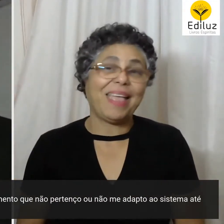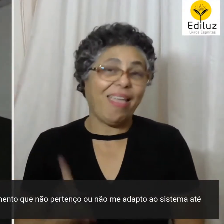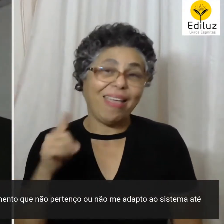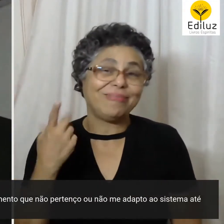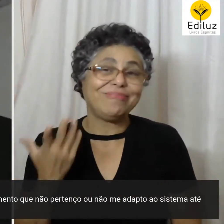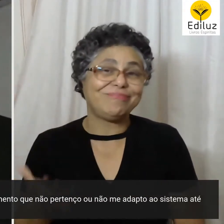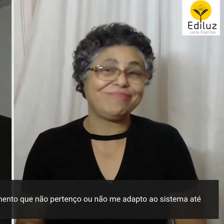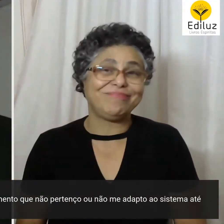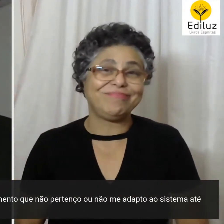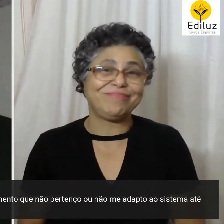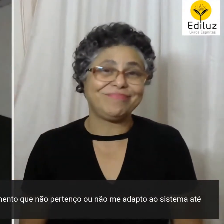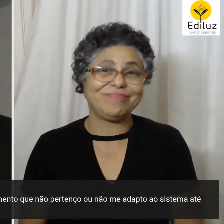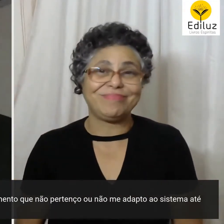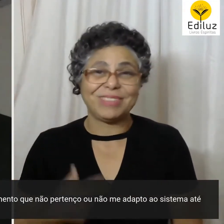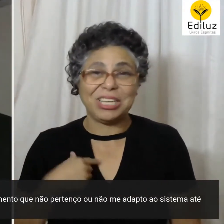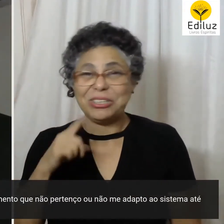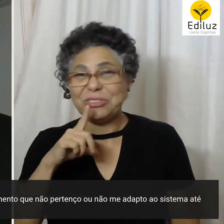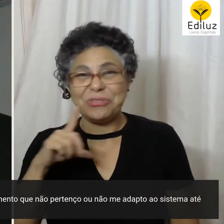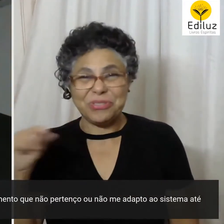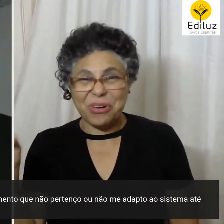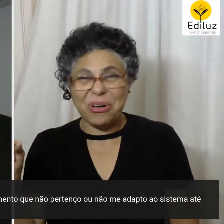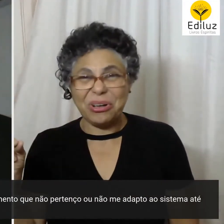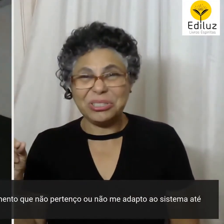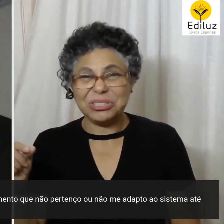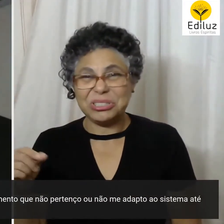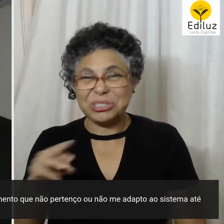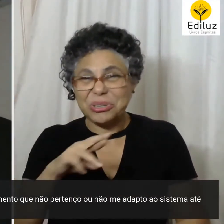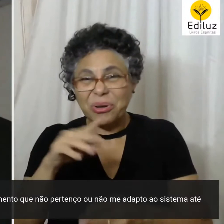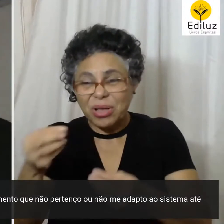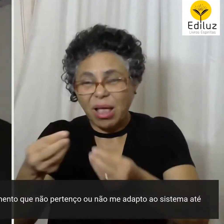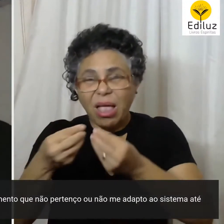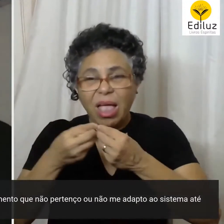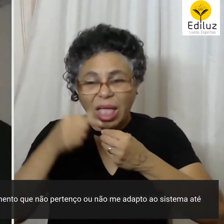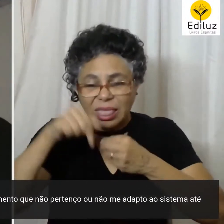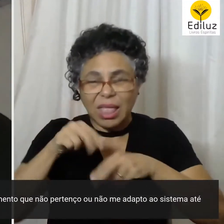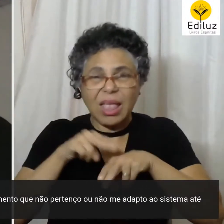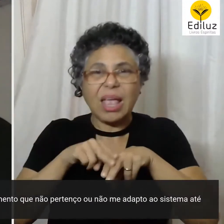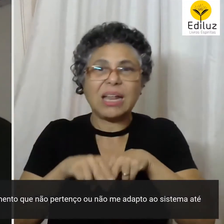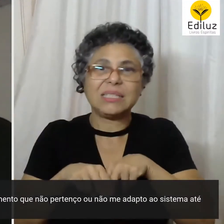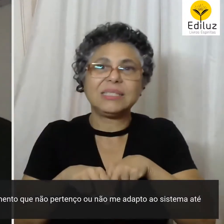Se a gente foge daquilo que nos foi posto para essa encarnação,